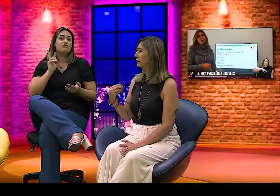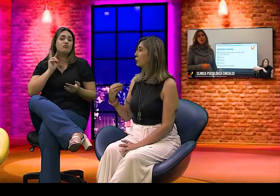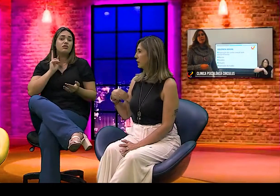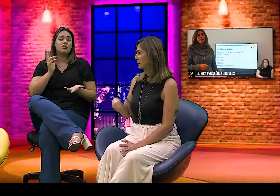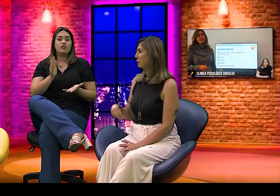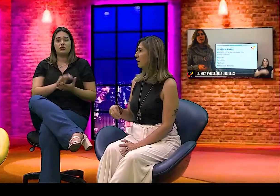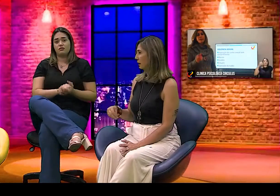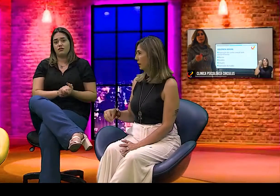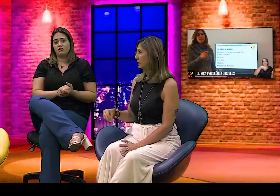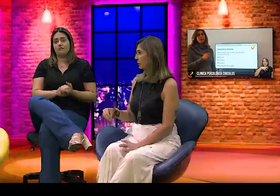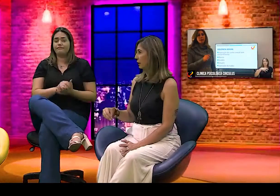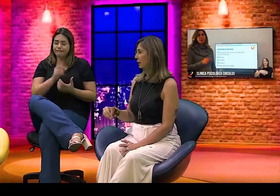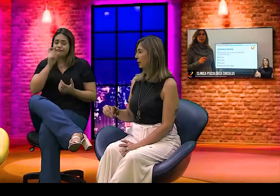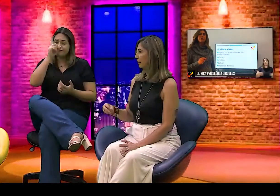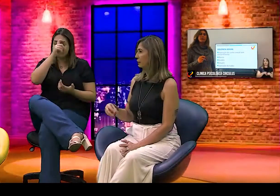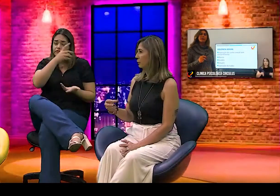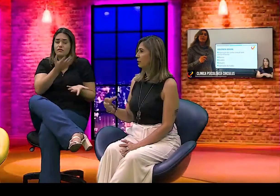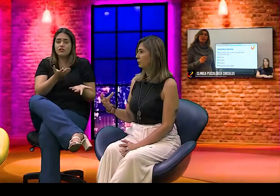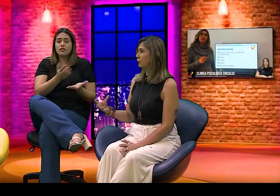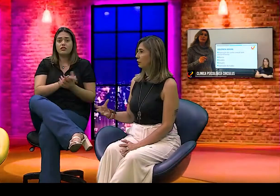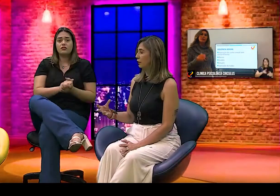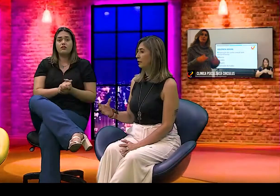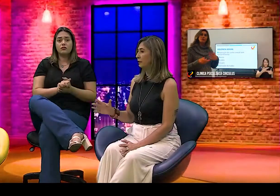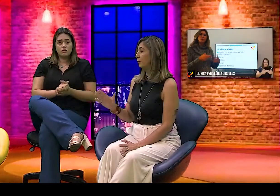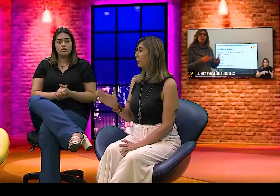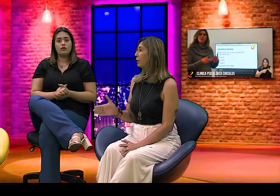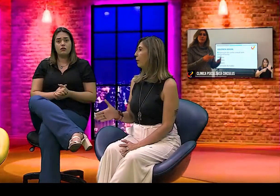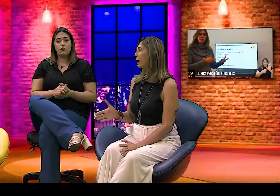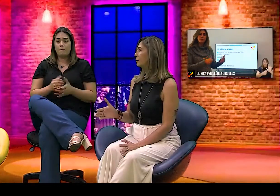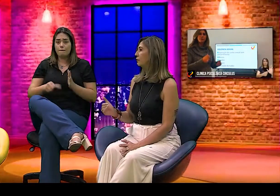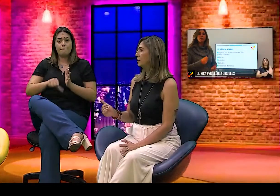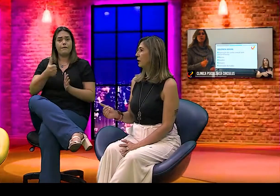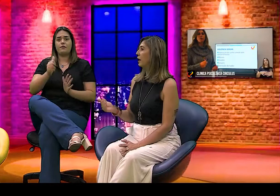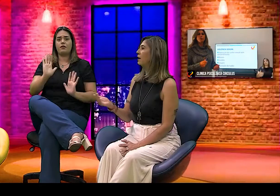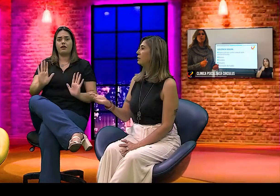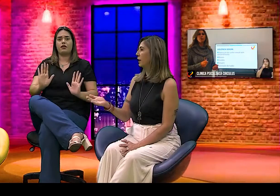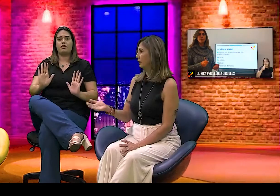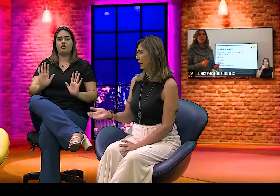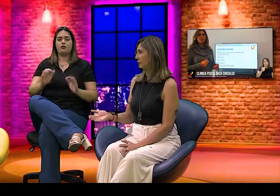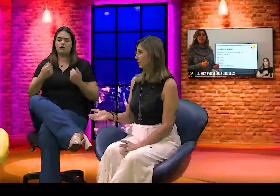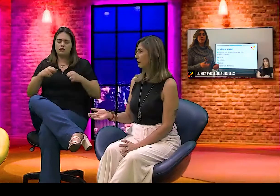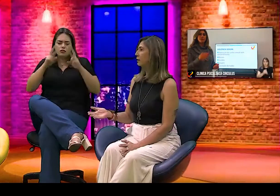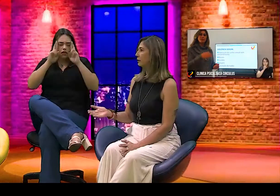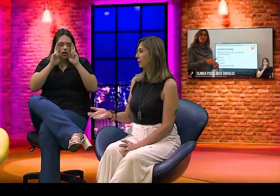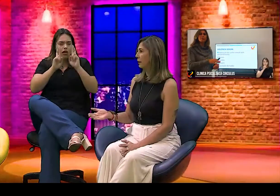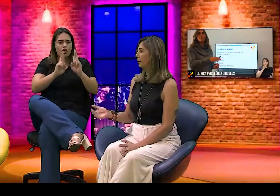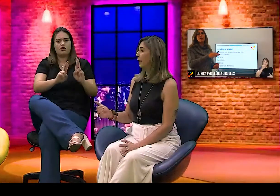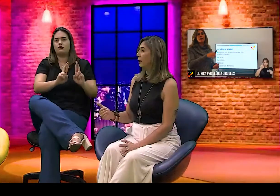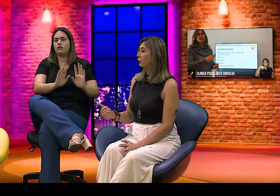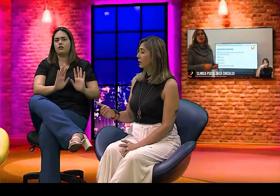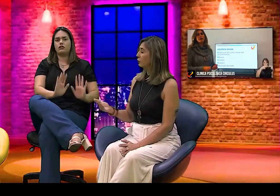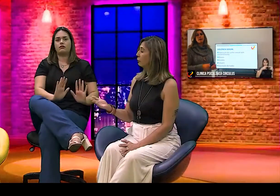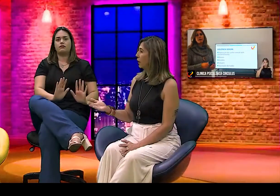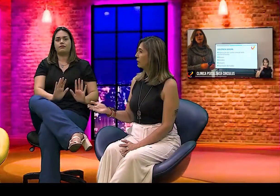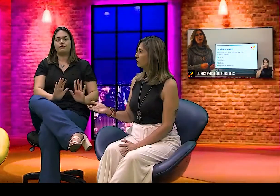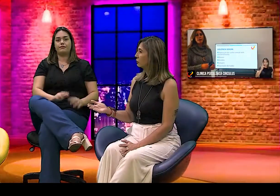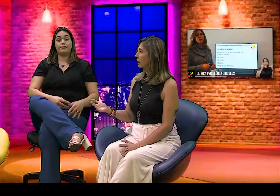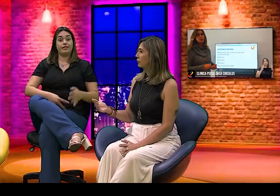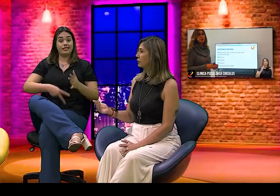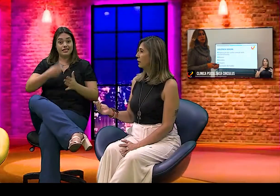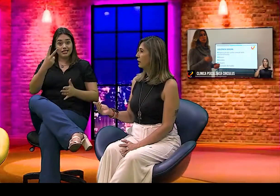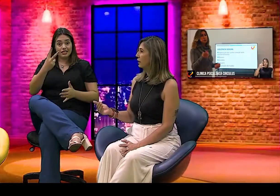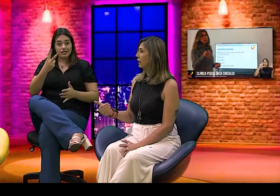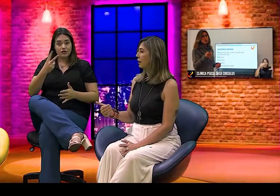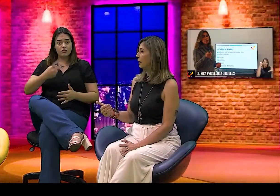numa dissociação dela mesma. Então, são coisas muito difíceis. Então, o primeiro passo é você respeitar, né? Um segundo passo